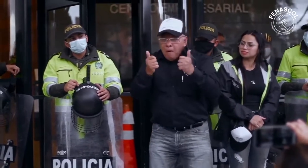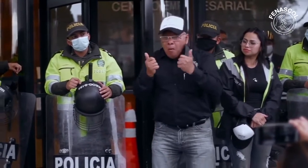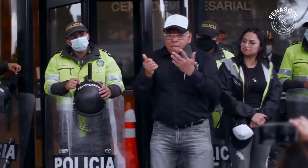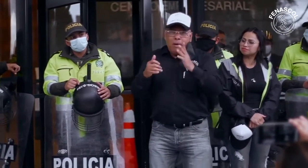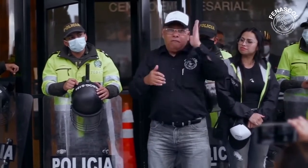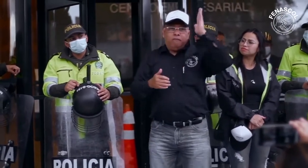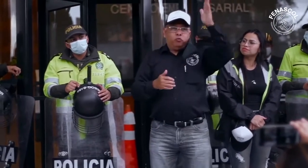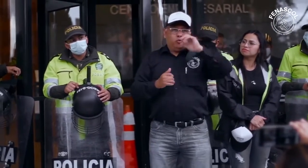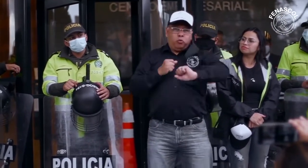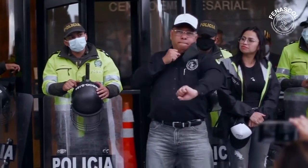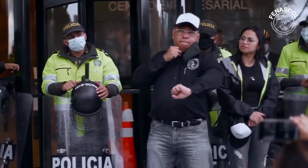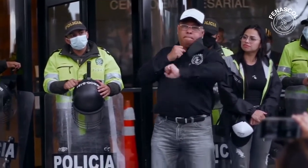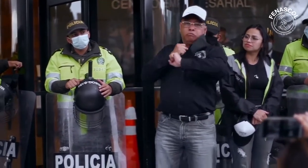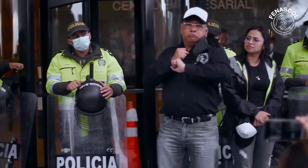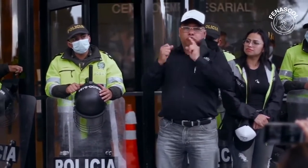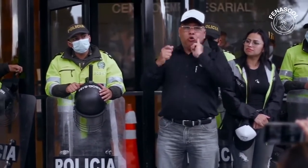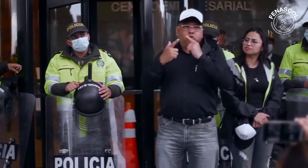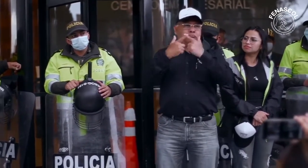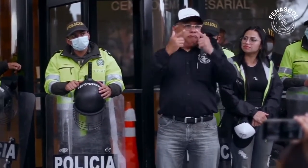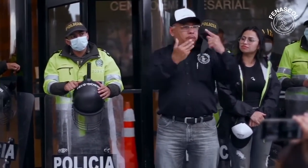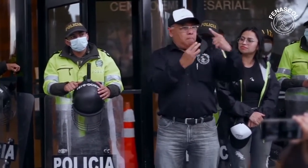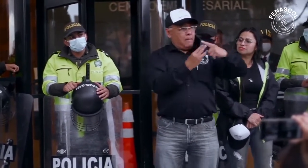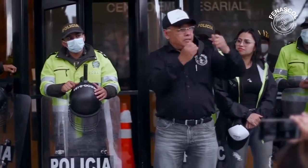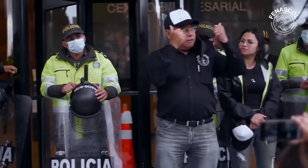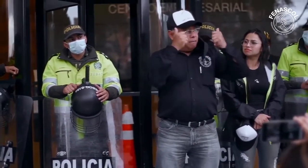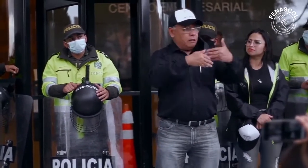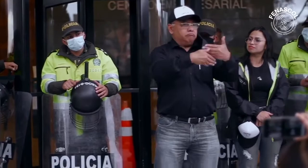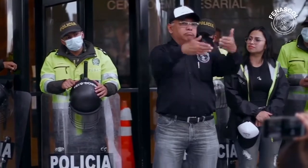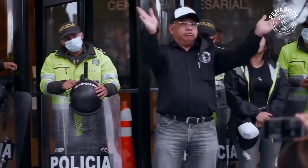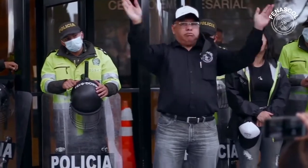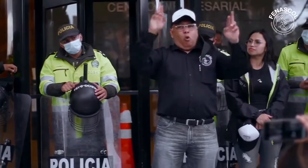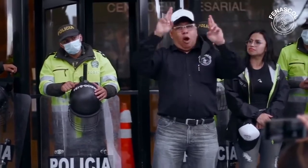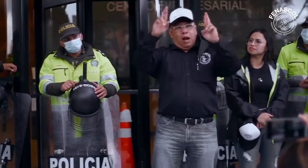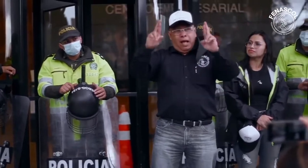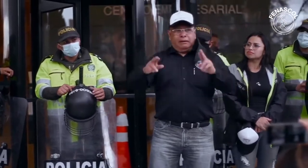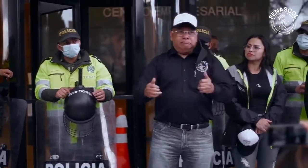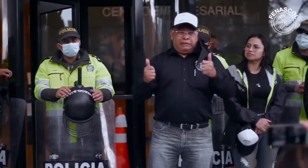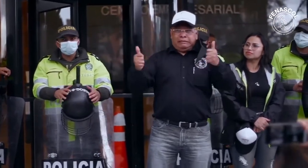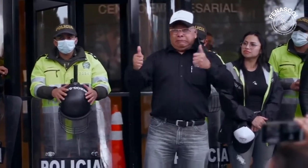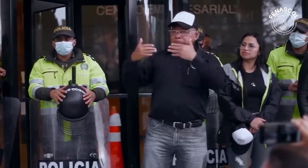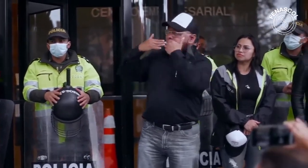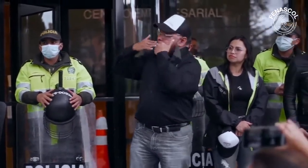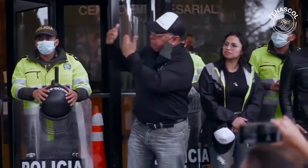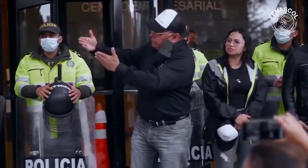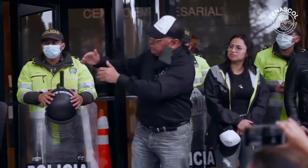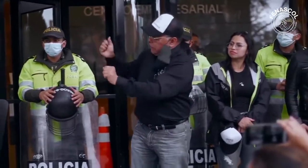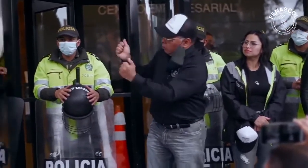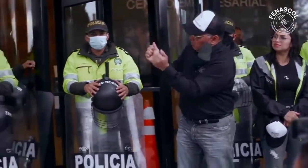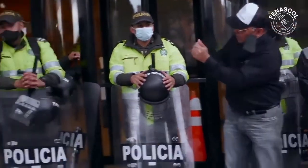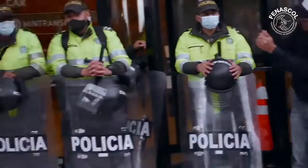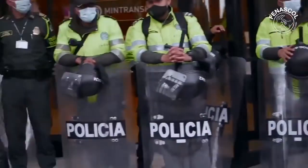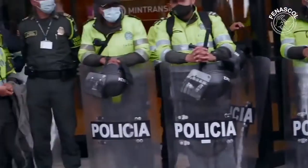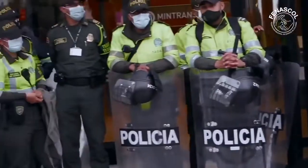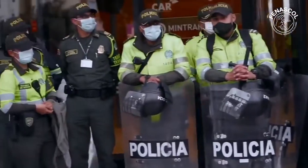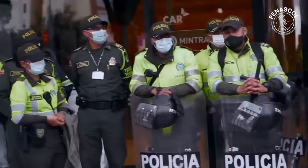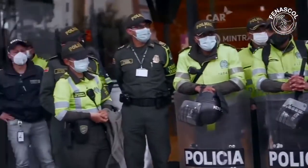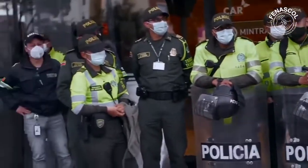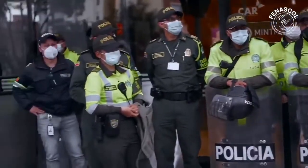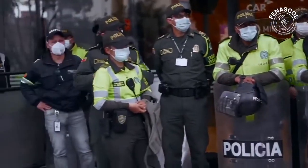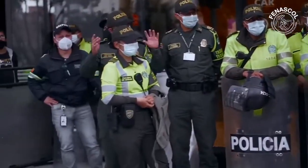les vamos a dar una copia a ellos de las licencias para que puedan apoyarnos y esperamos que podamos llegar